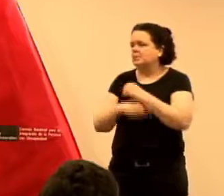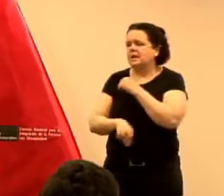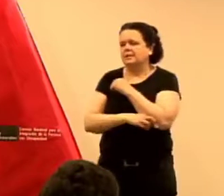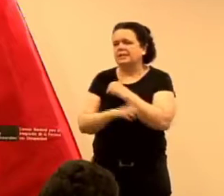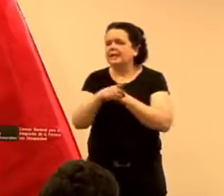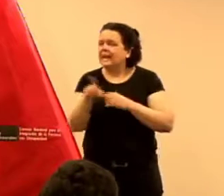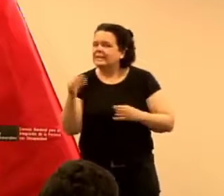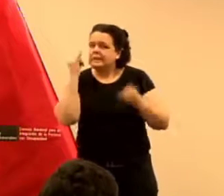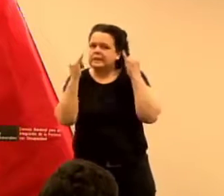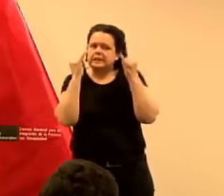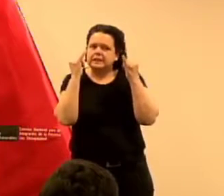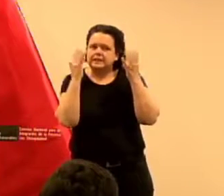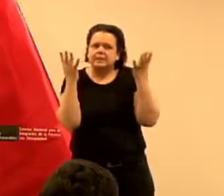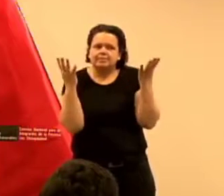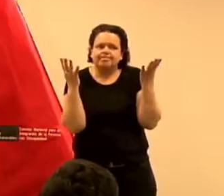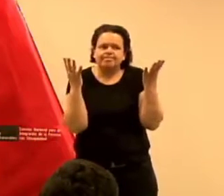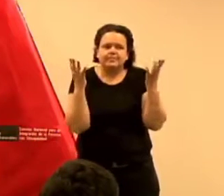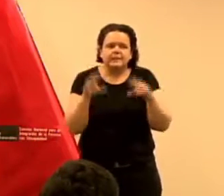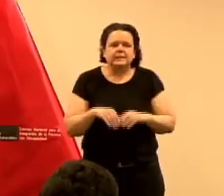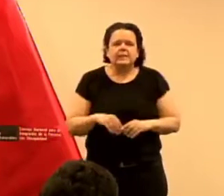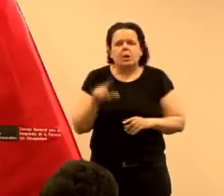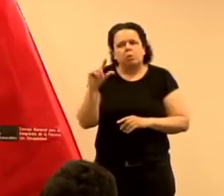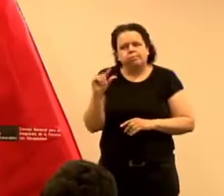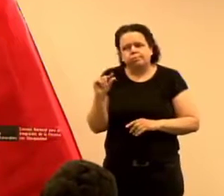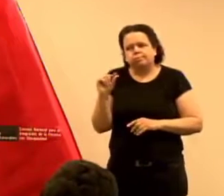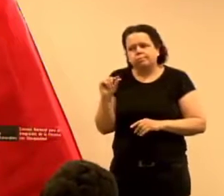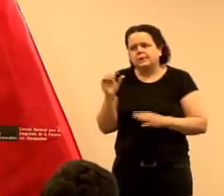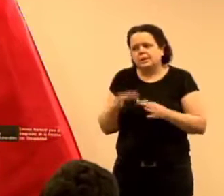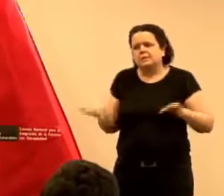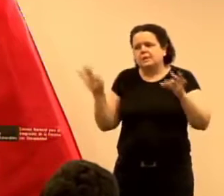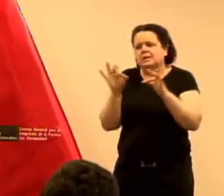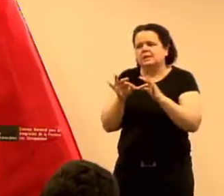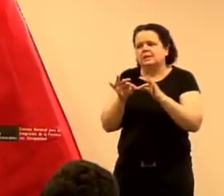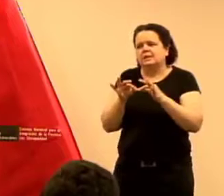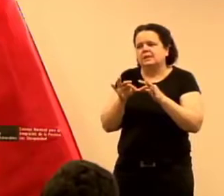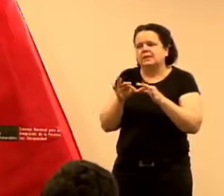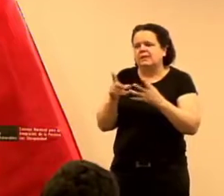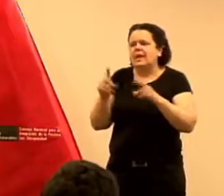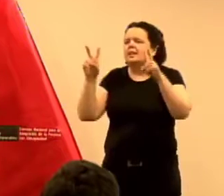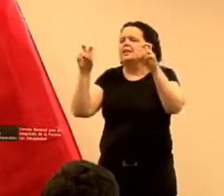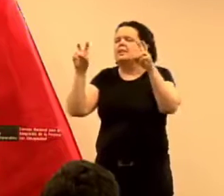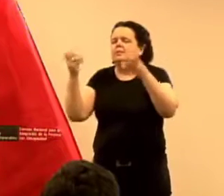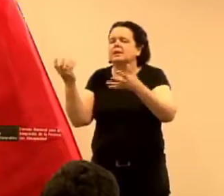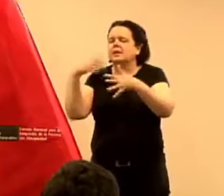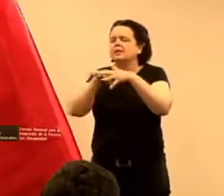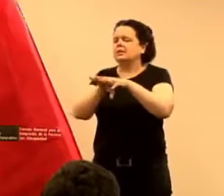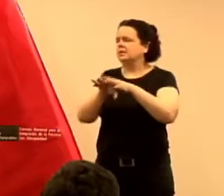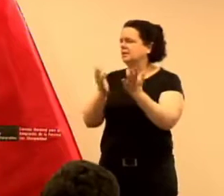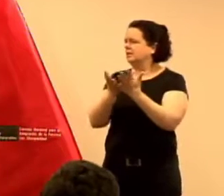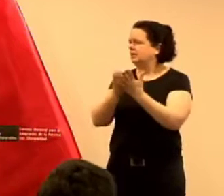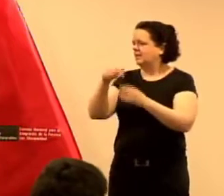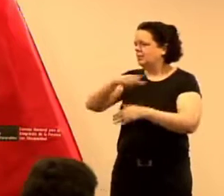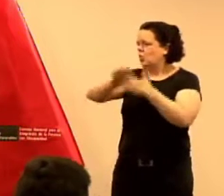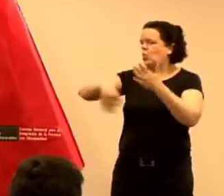Eso les da un poco la idea de la poca importancia que se le dio históricamente al tema de la educación inclusiva en todos